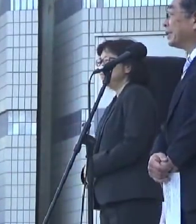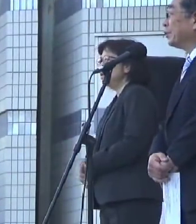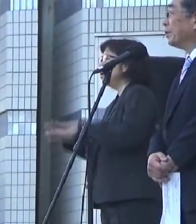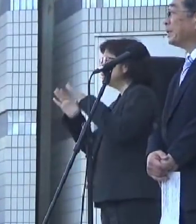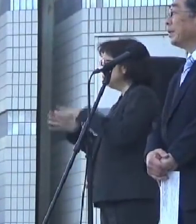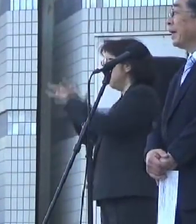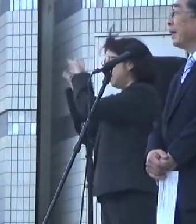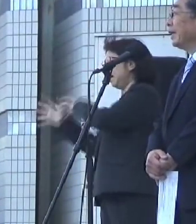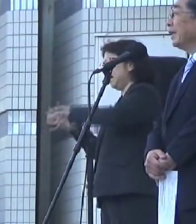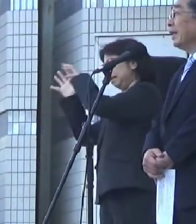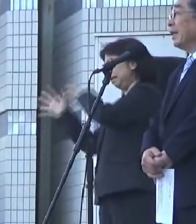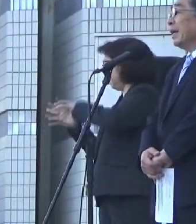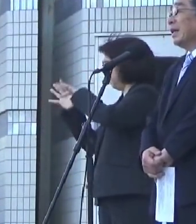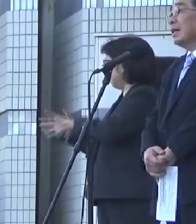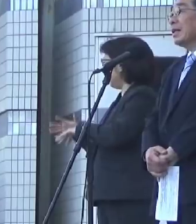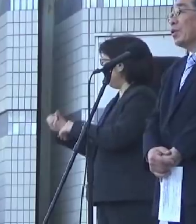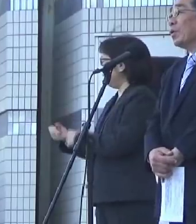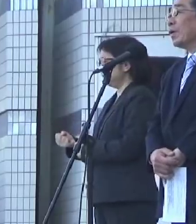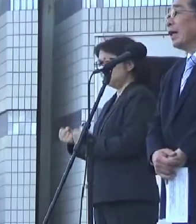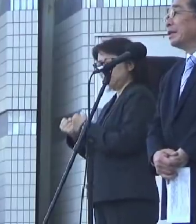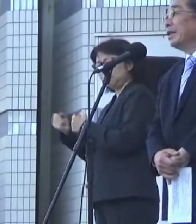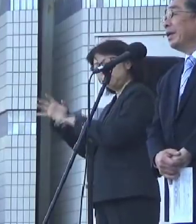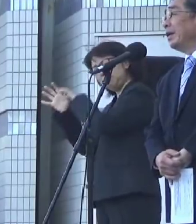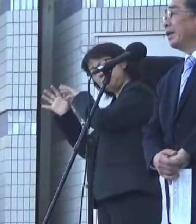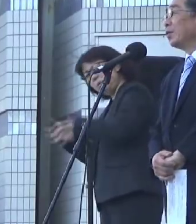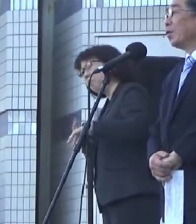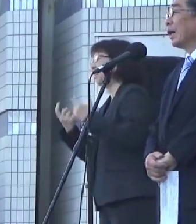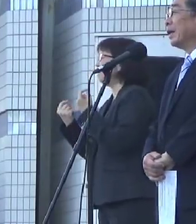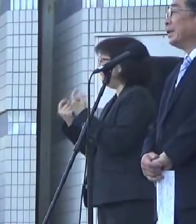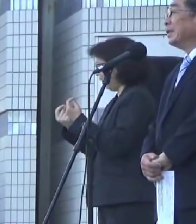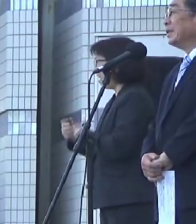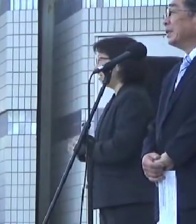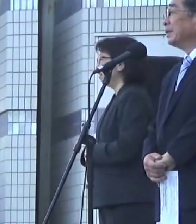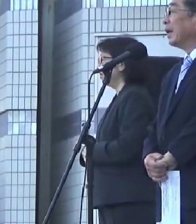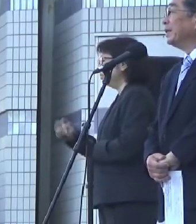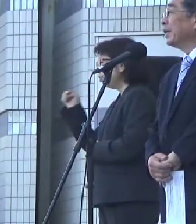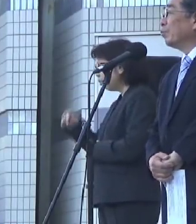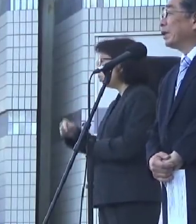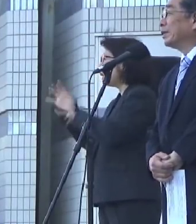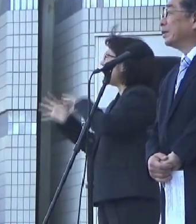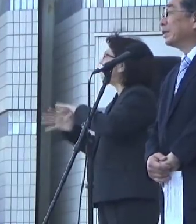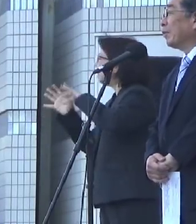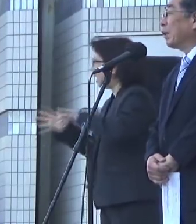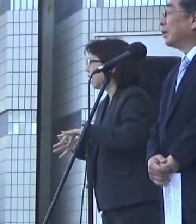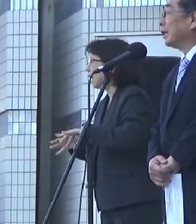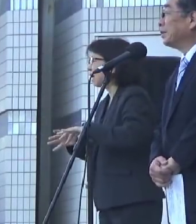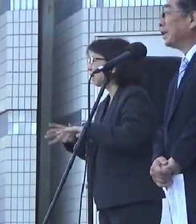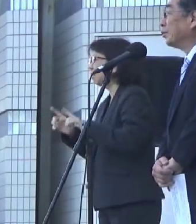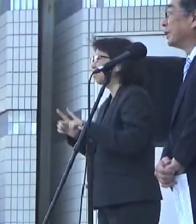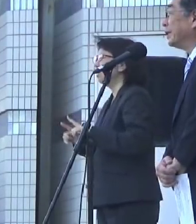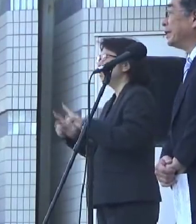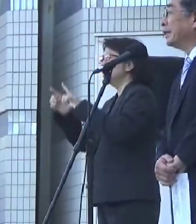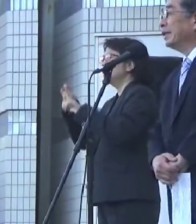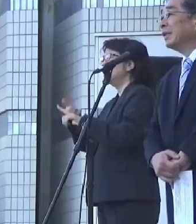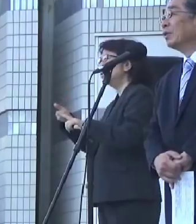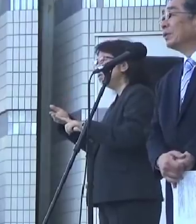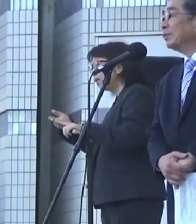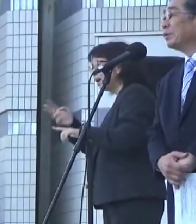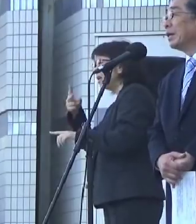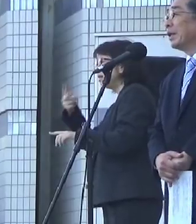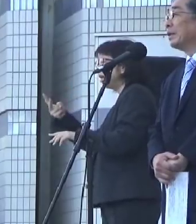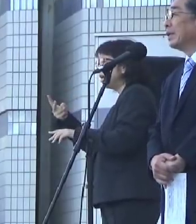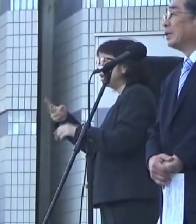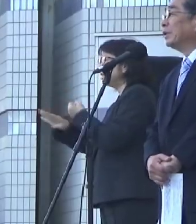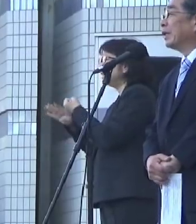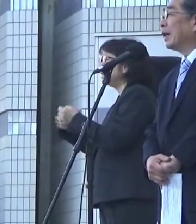今日風が強いですね。この風で東海第二原発が爆発した時に、こ